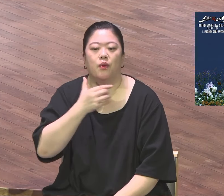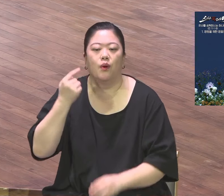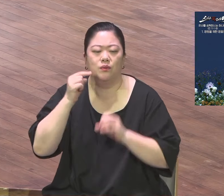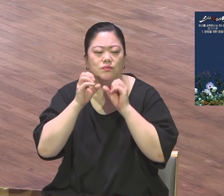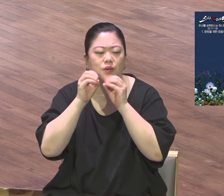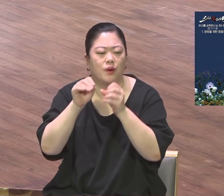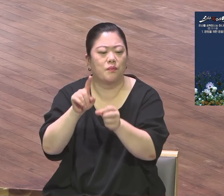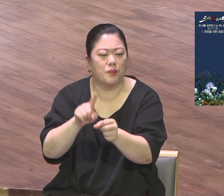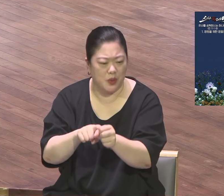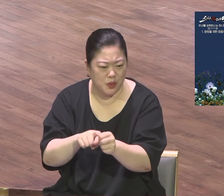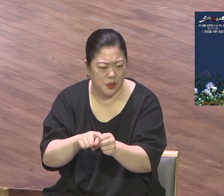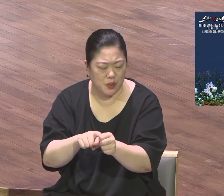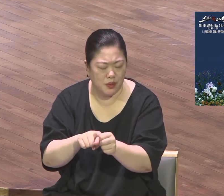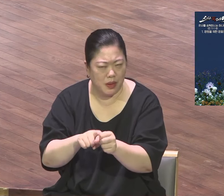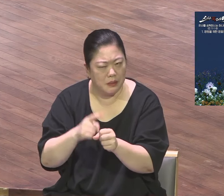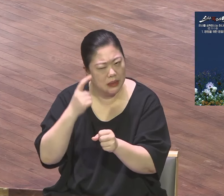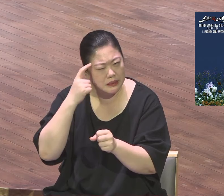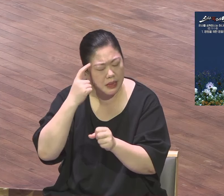하시는가.